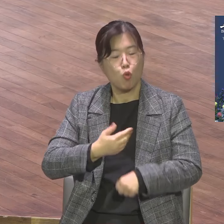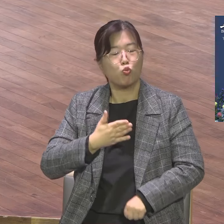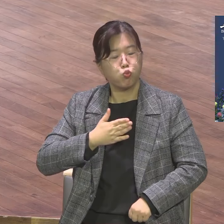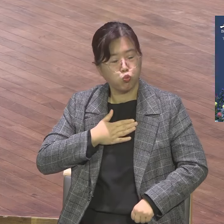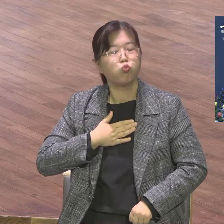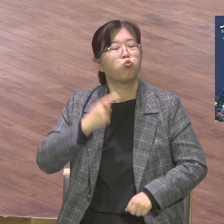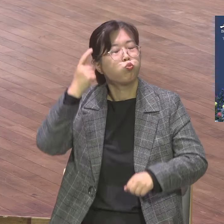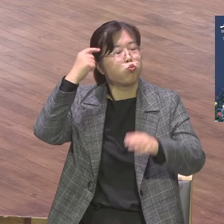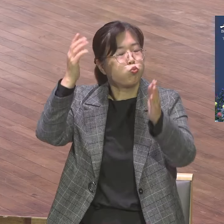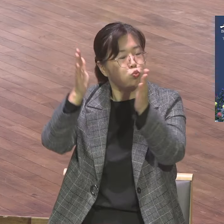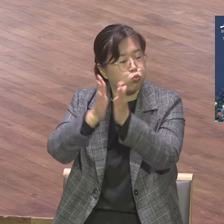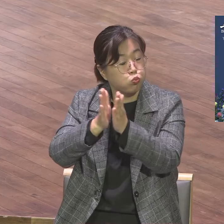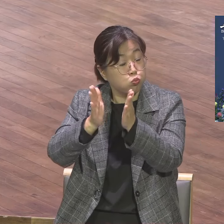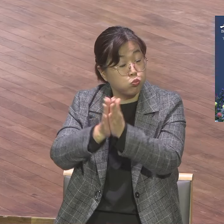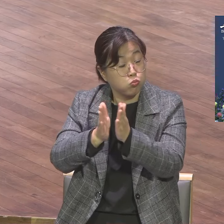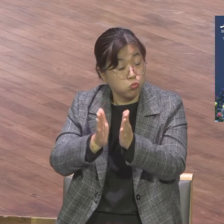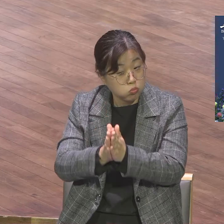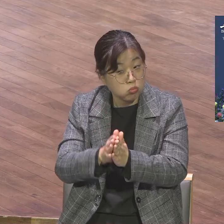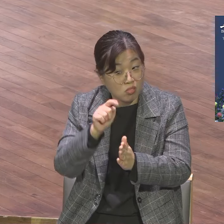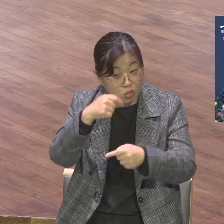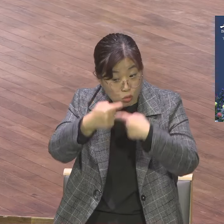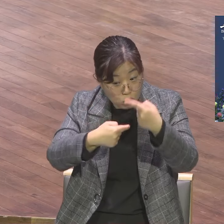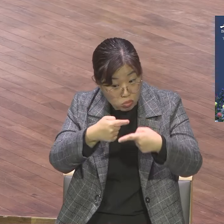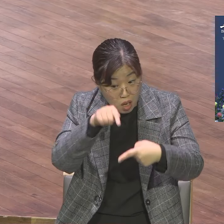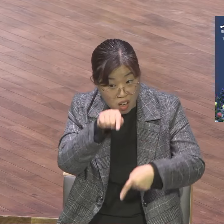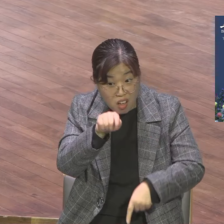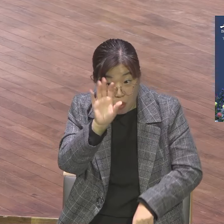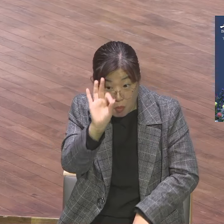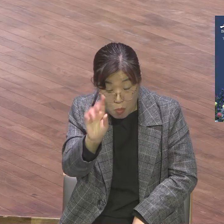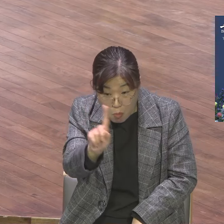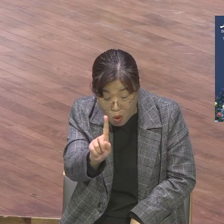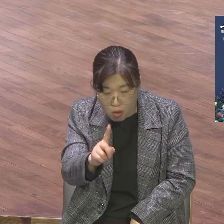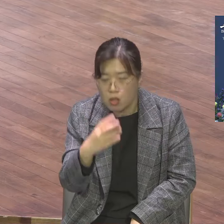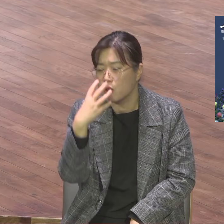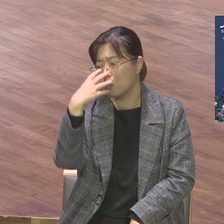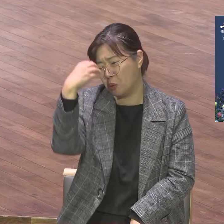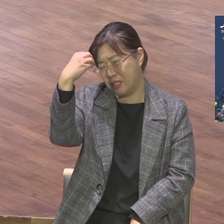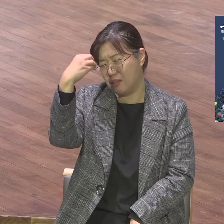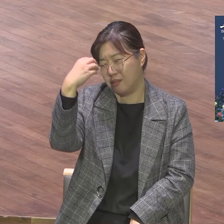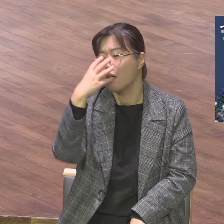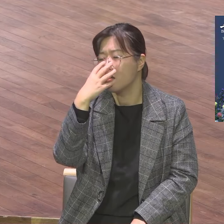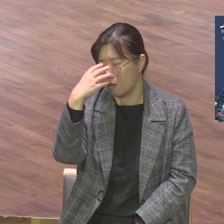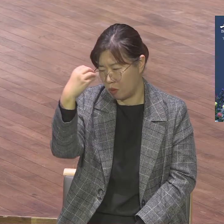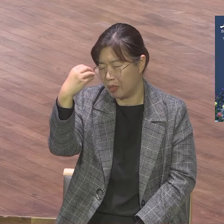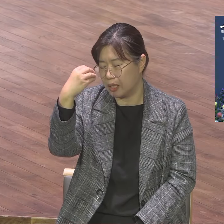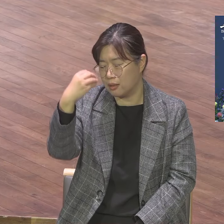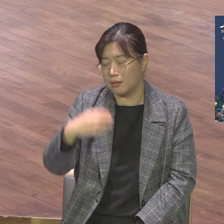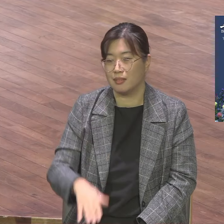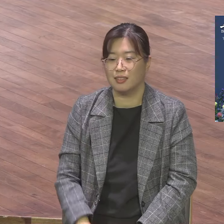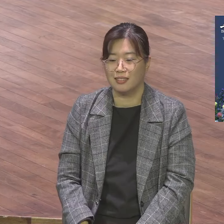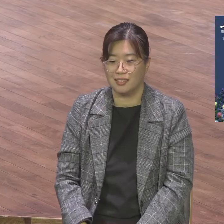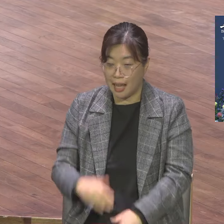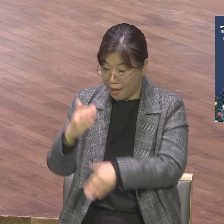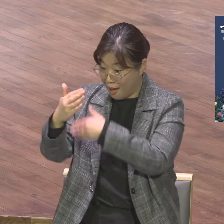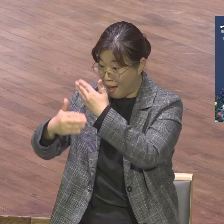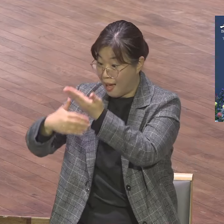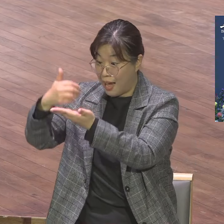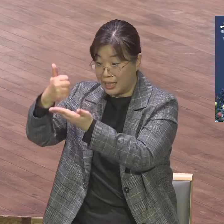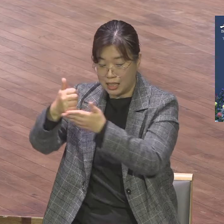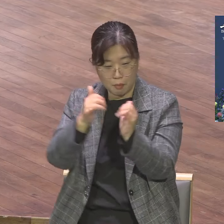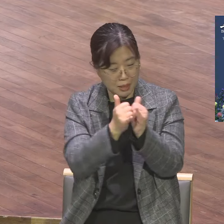형상으로 인간을 만드는데 이유가 뭐냐? 하나님이 유일하게 찬양할 줄 아는 사람을 통해서 영광 받기